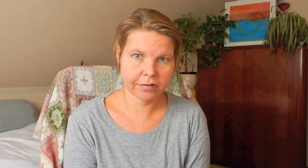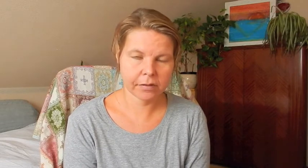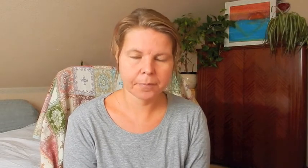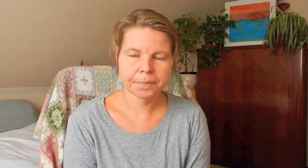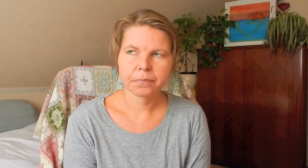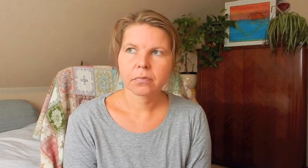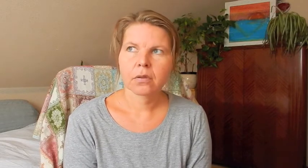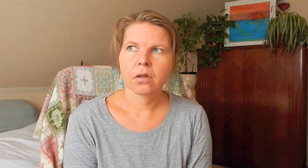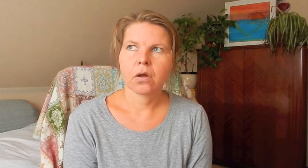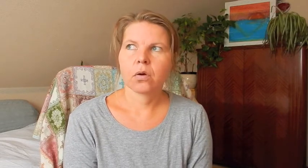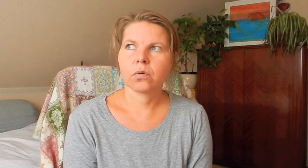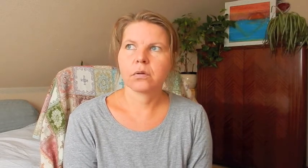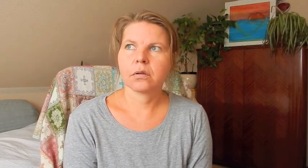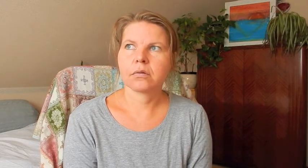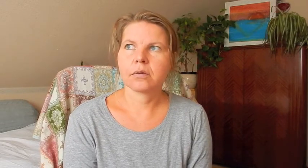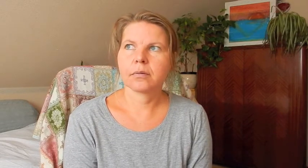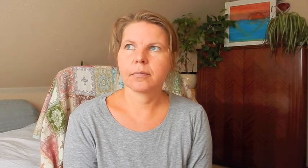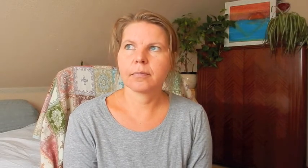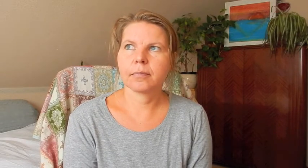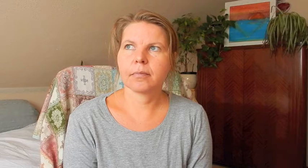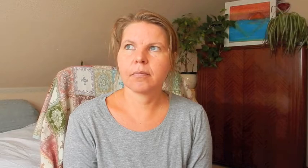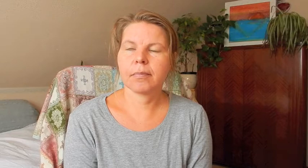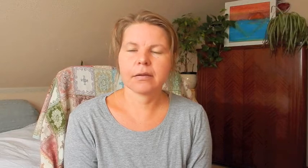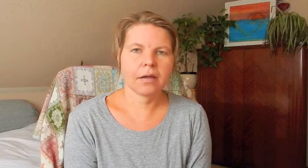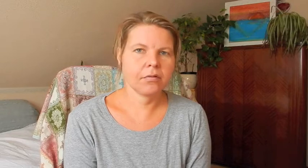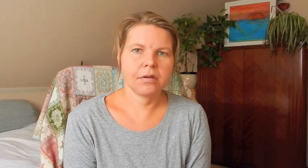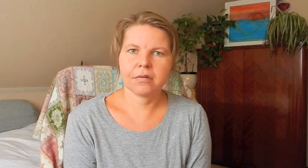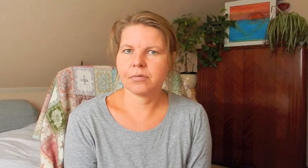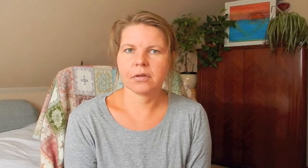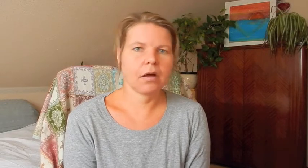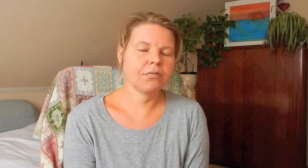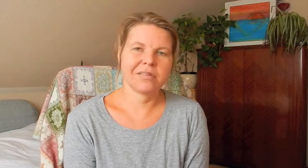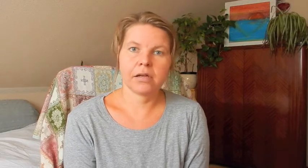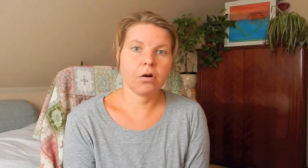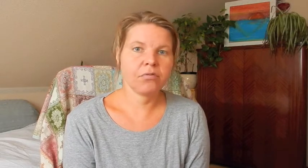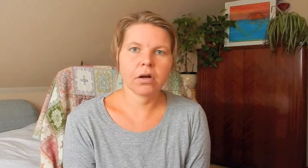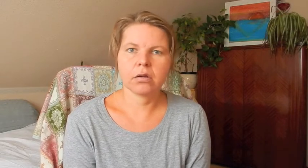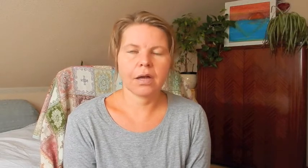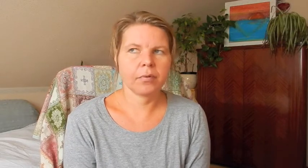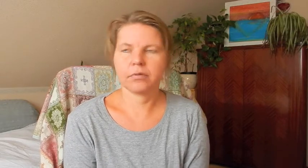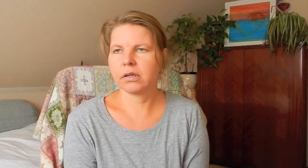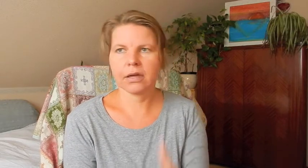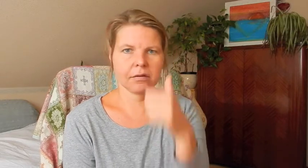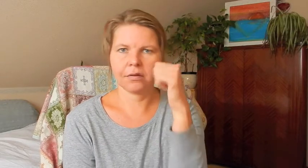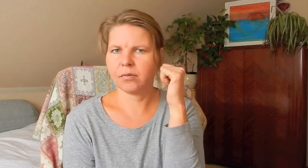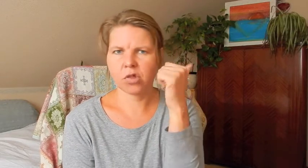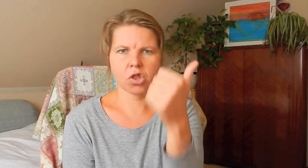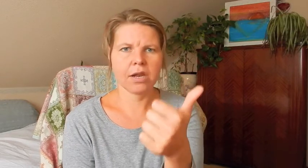Fernseher und hatte ganz wenig Selbstvertrauen, war sehr in der Opferrolle und habe irgendwie gedacht, das Leben ist schlecht,